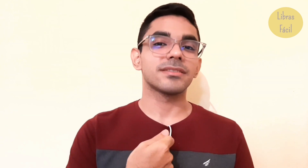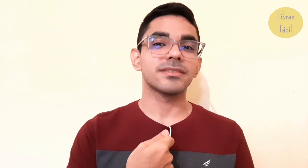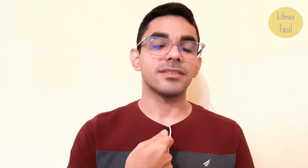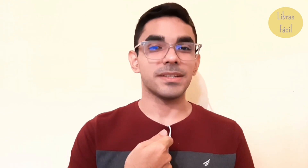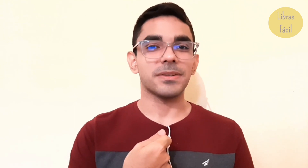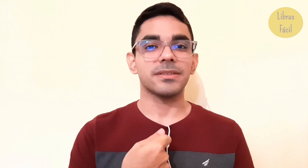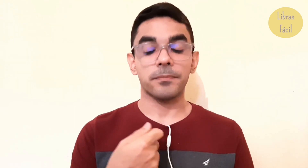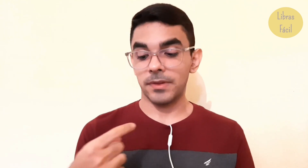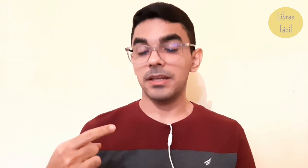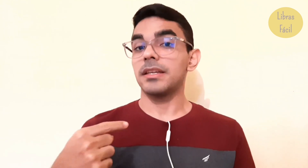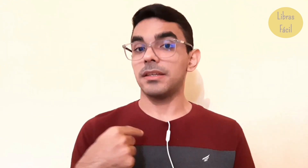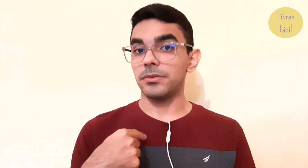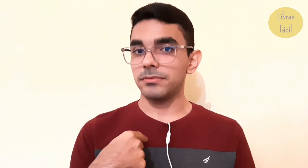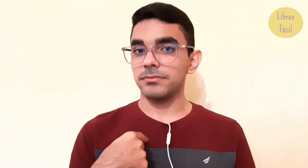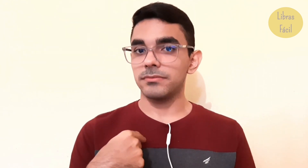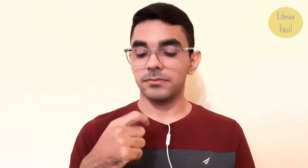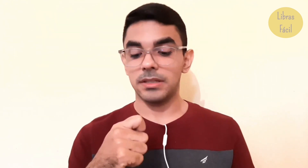Olha só, eu.